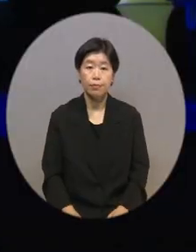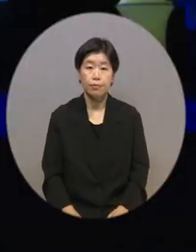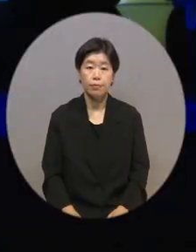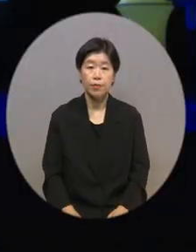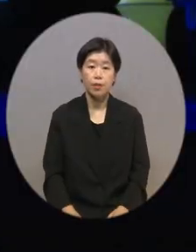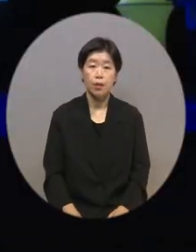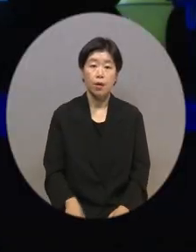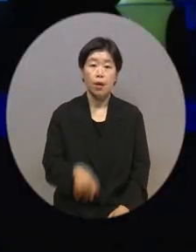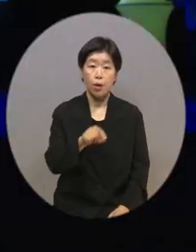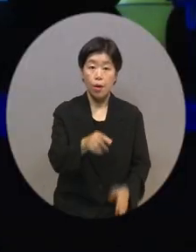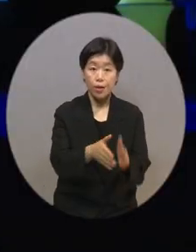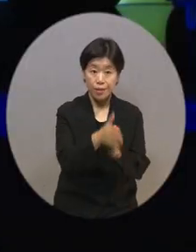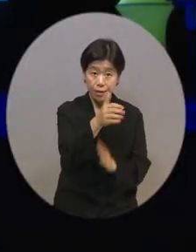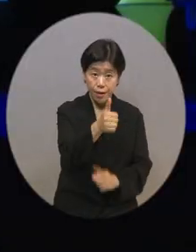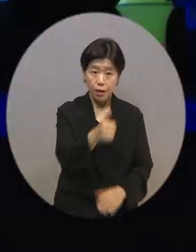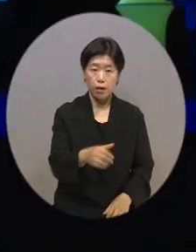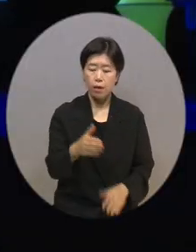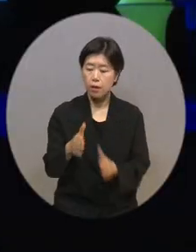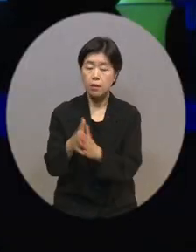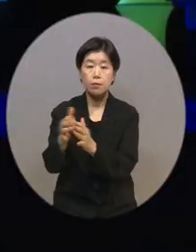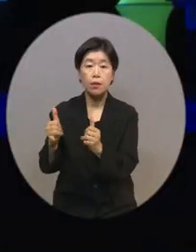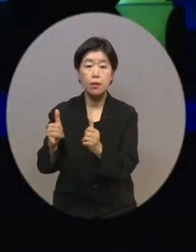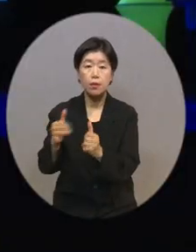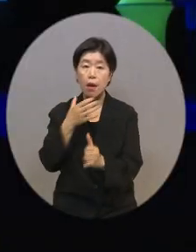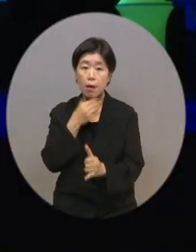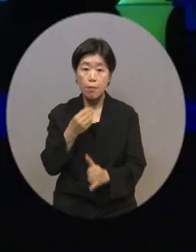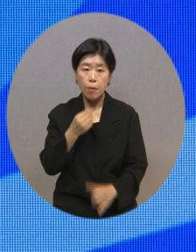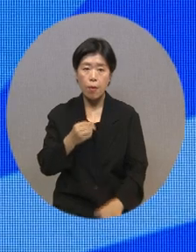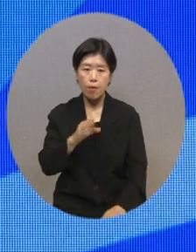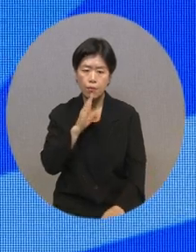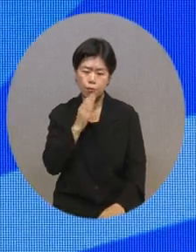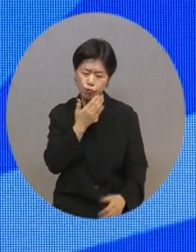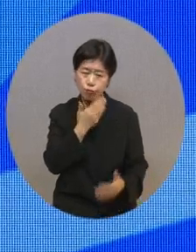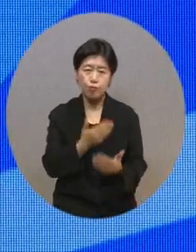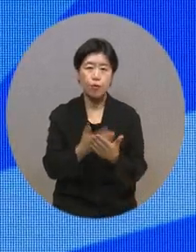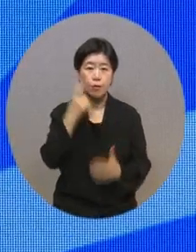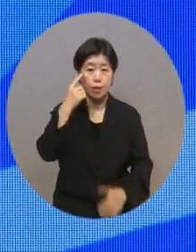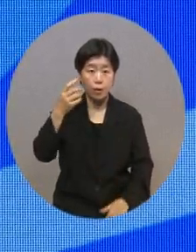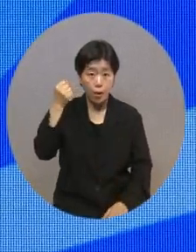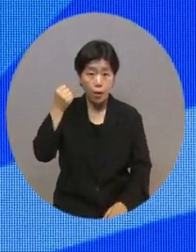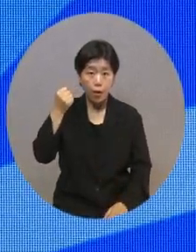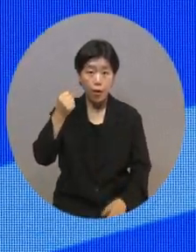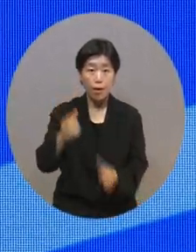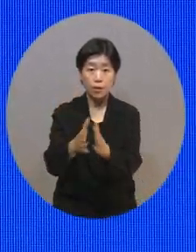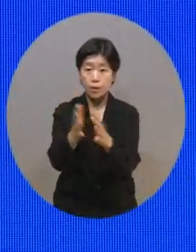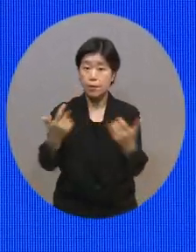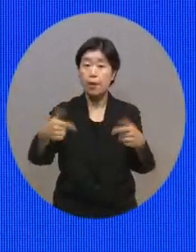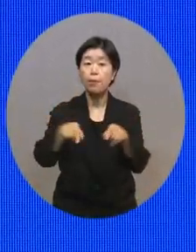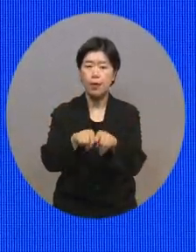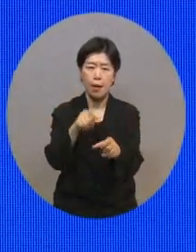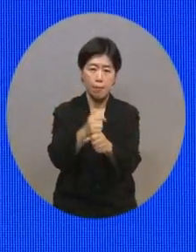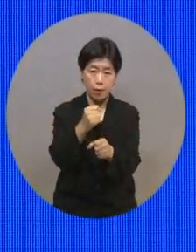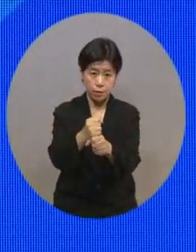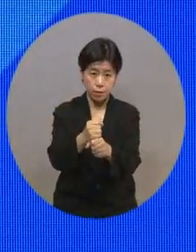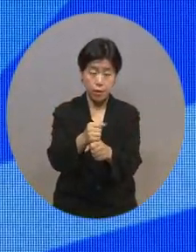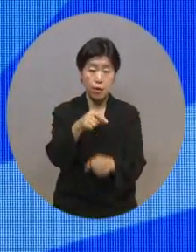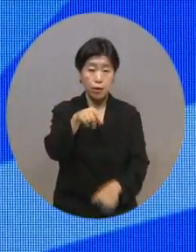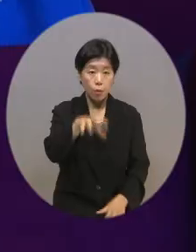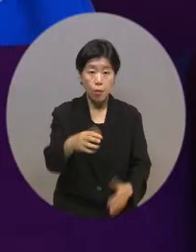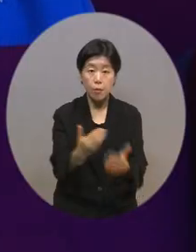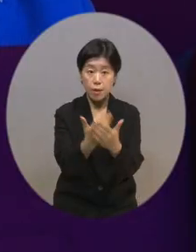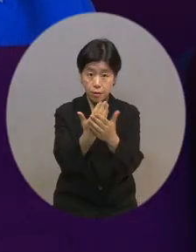정기명 여수시장은 시민의 행복을 최우선의 가치로 시민과 함께 만드는 여수만